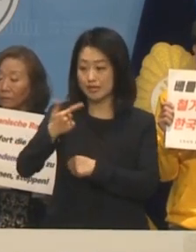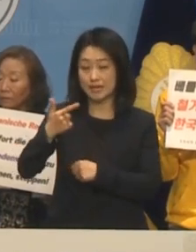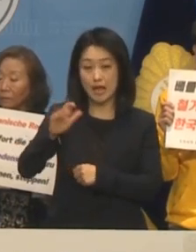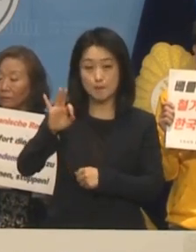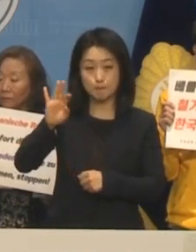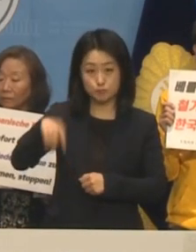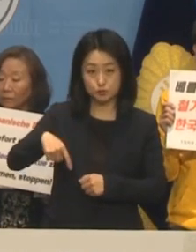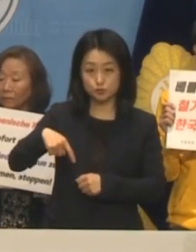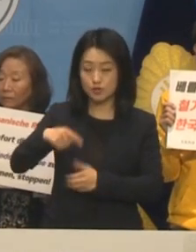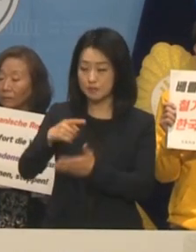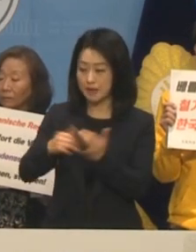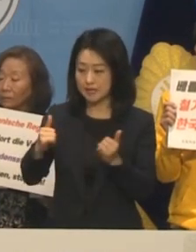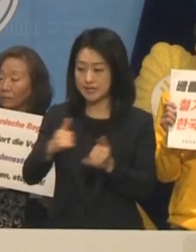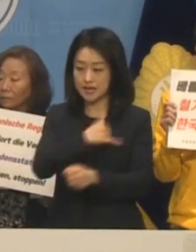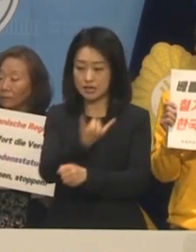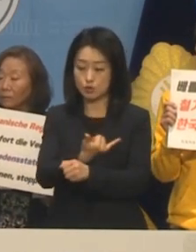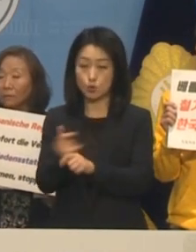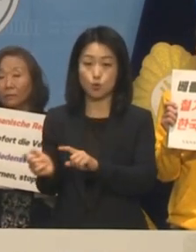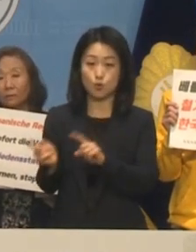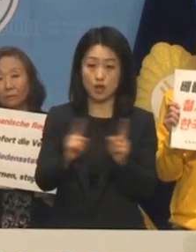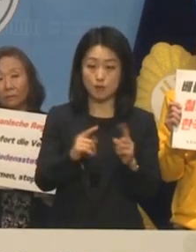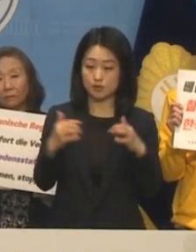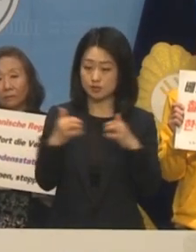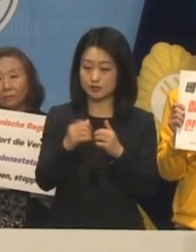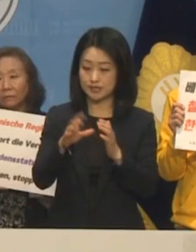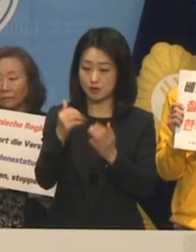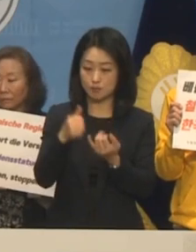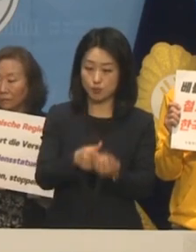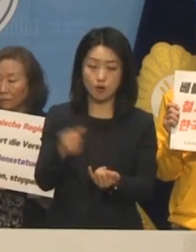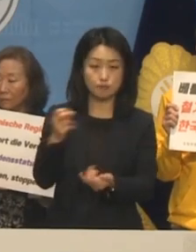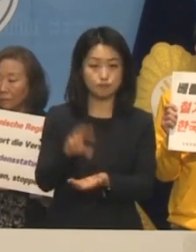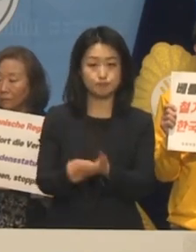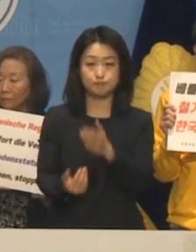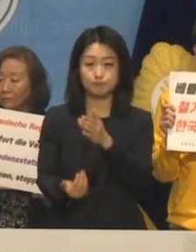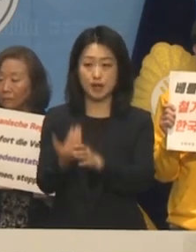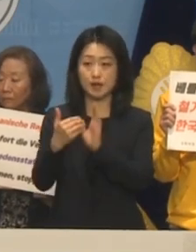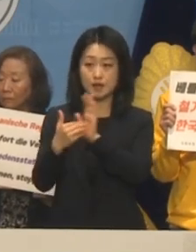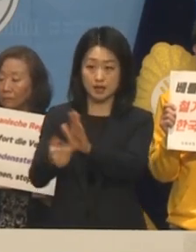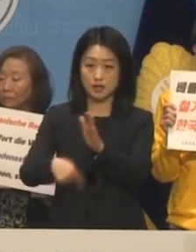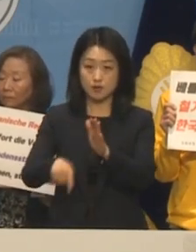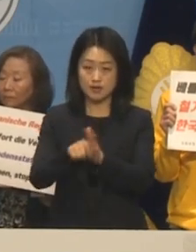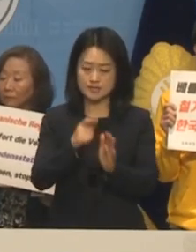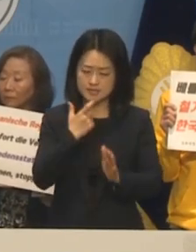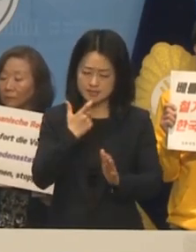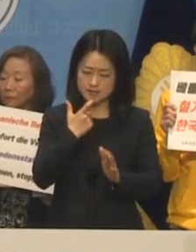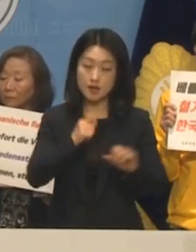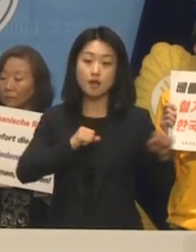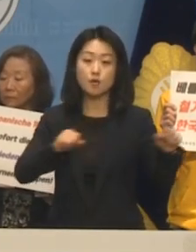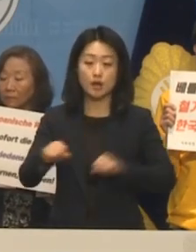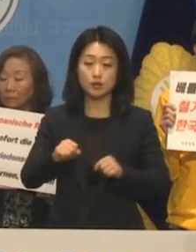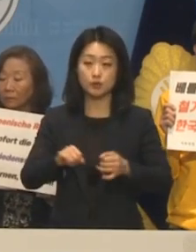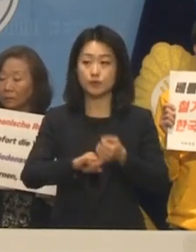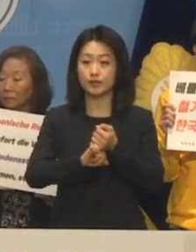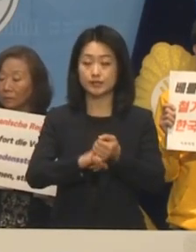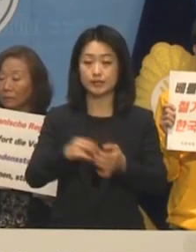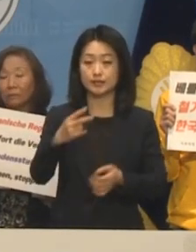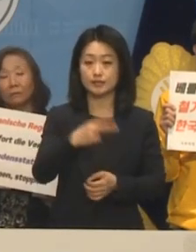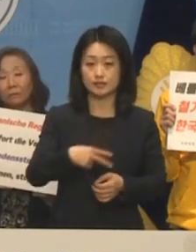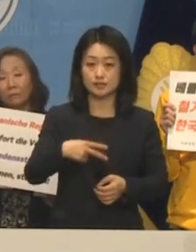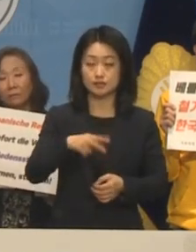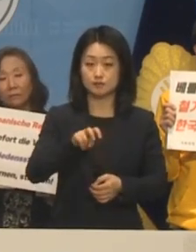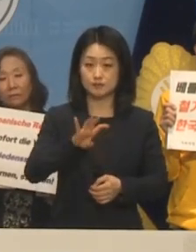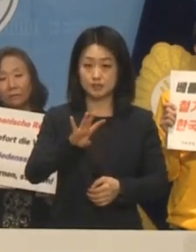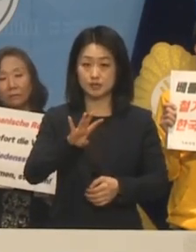피해자들의 인권 회복과 전시 성폭력 재발 방지를 위해 끝까지 활동할 것이다. 2004년